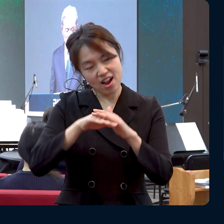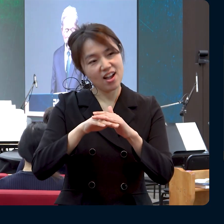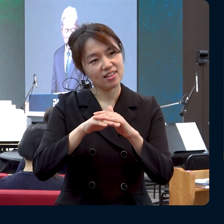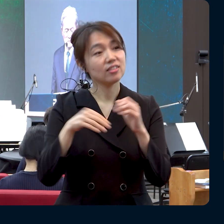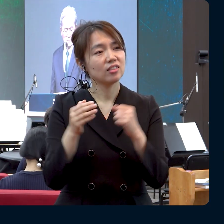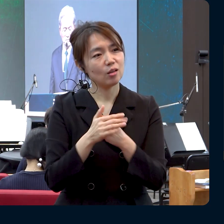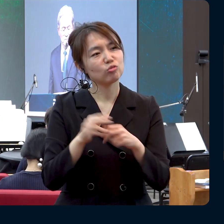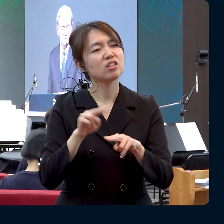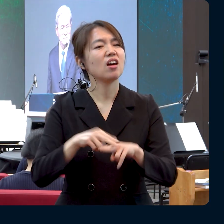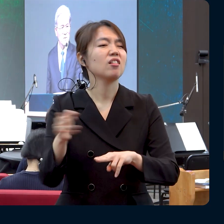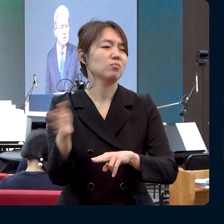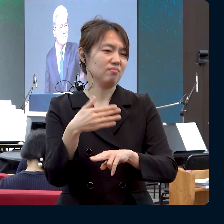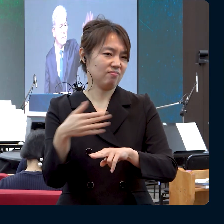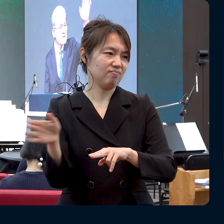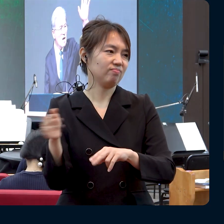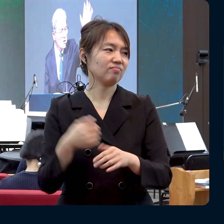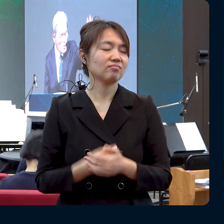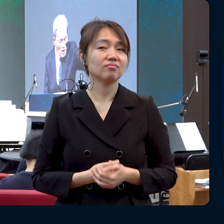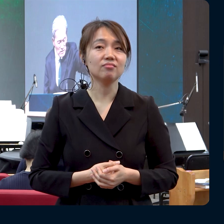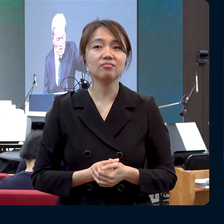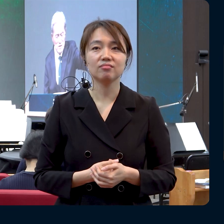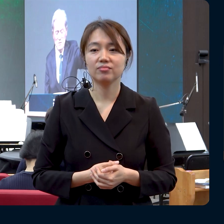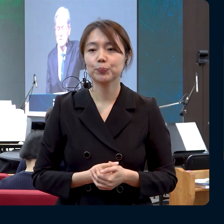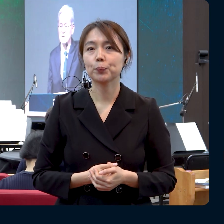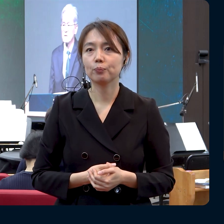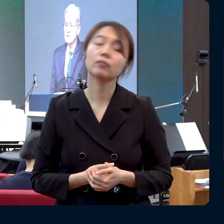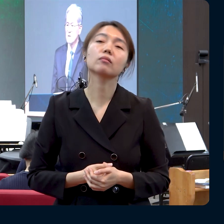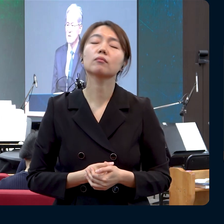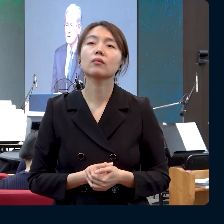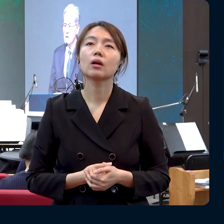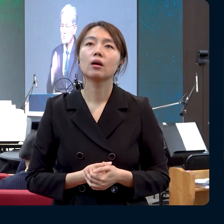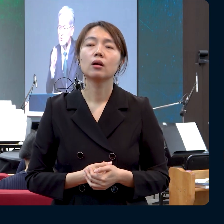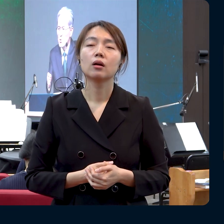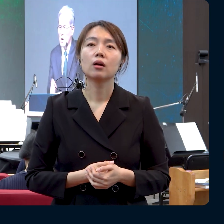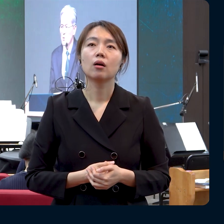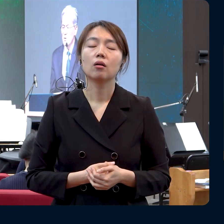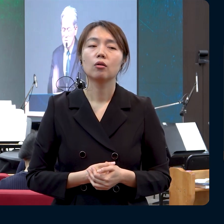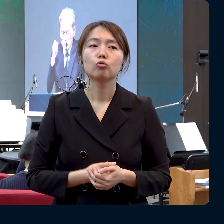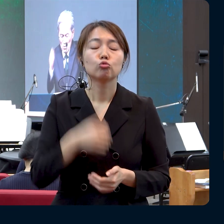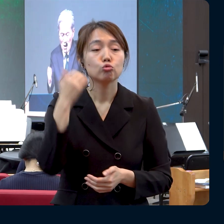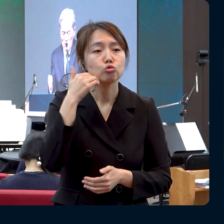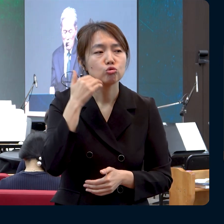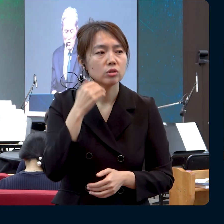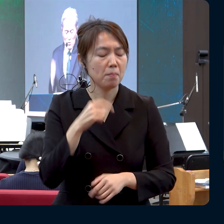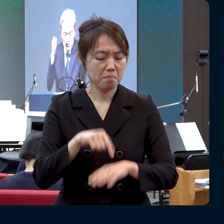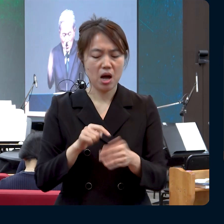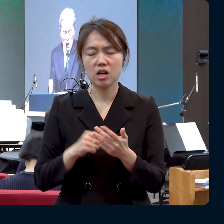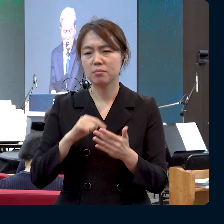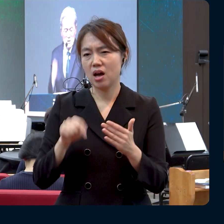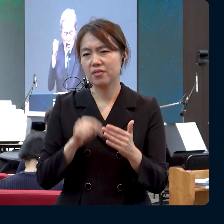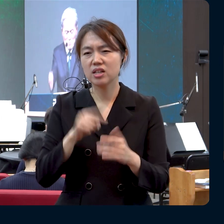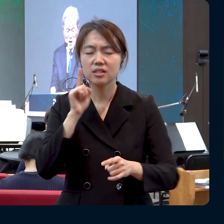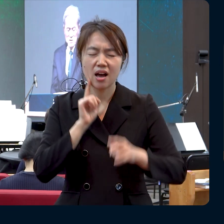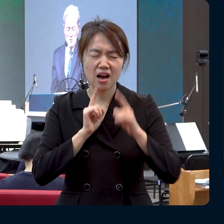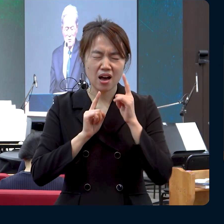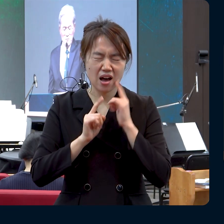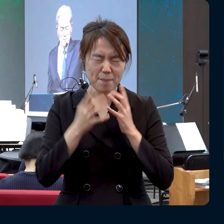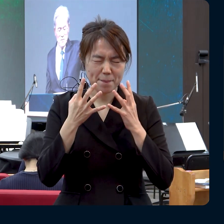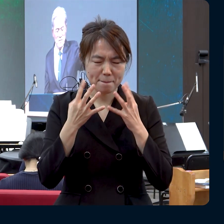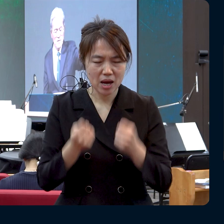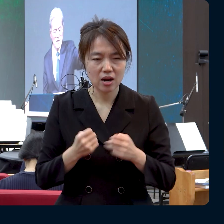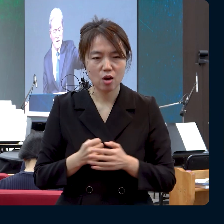참 많은 경우 그 마음에 상처가 가득해서 분노하고 미워하고 두려워하고